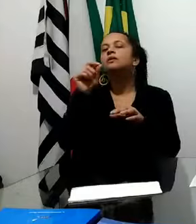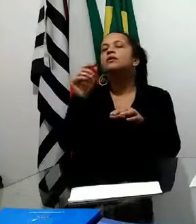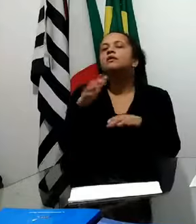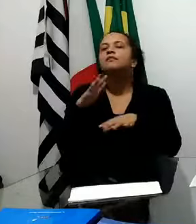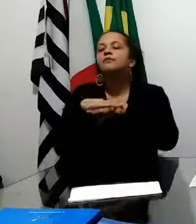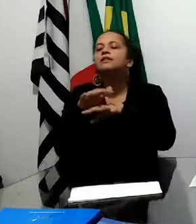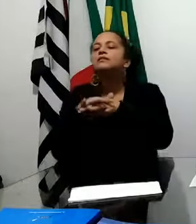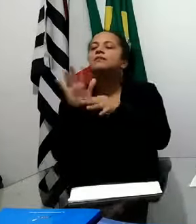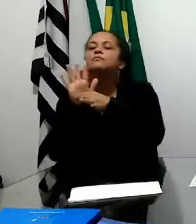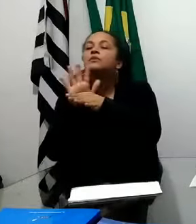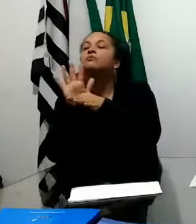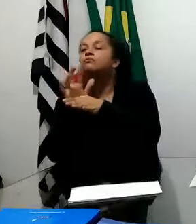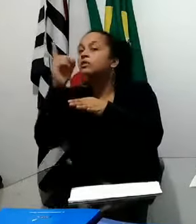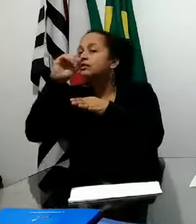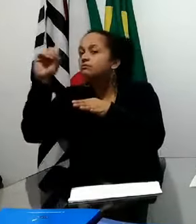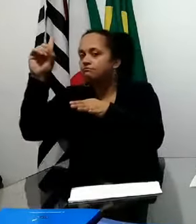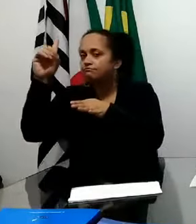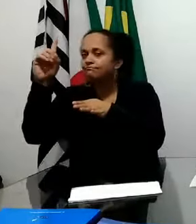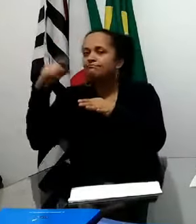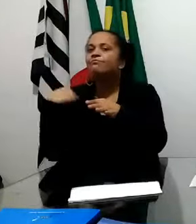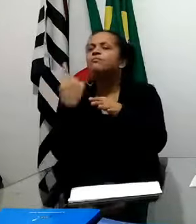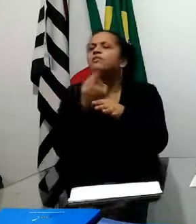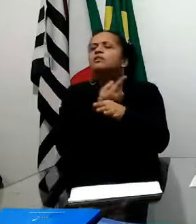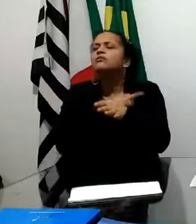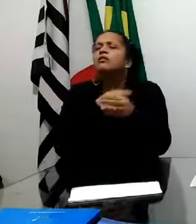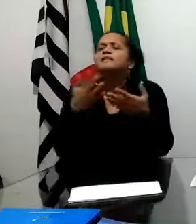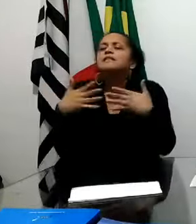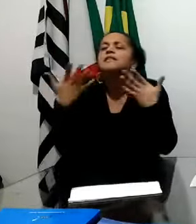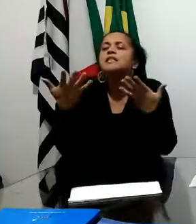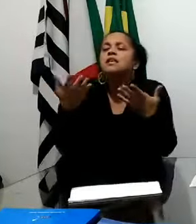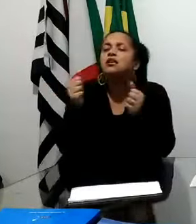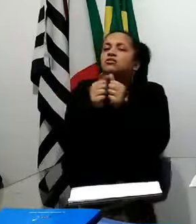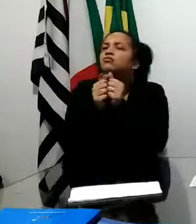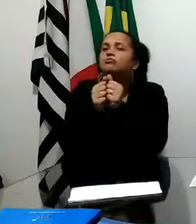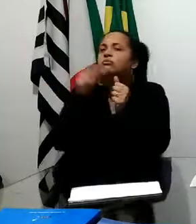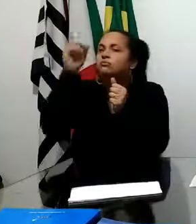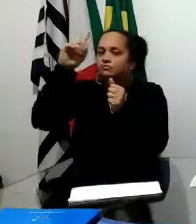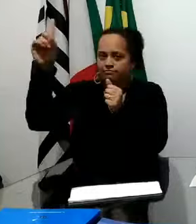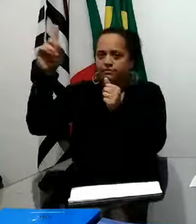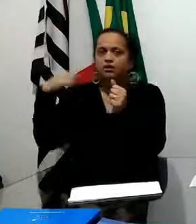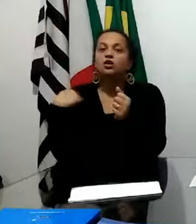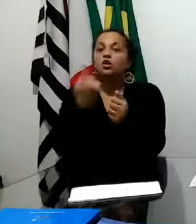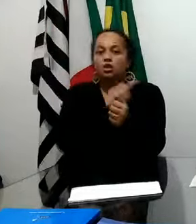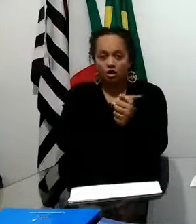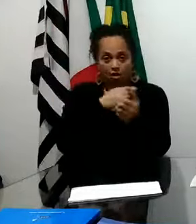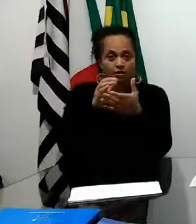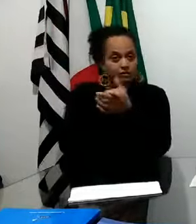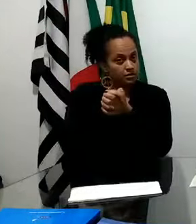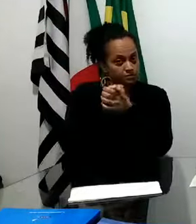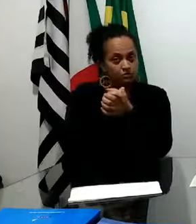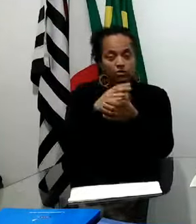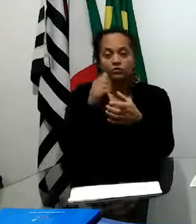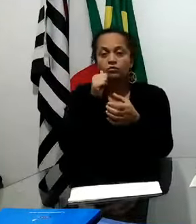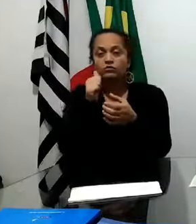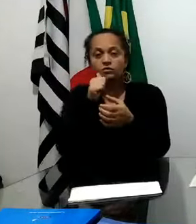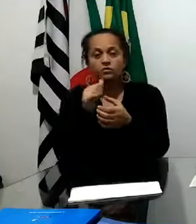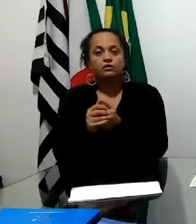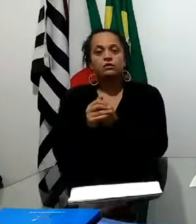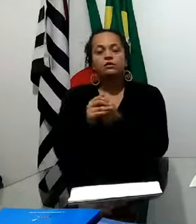Jesus? Então, quem nós somos como esposas, como mães? Os homens, quem vocês são